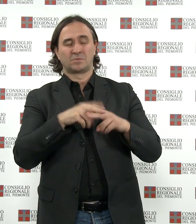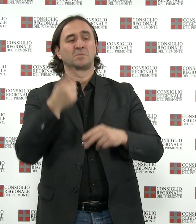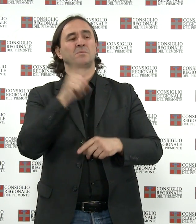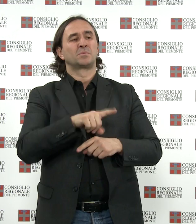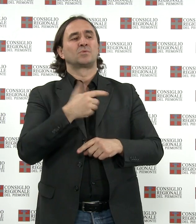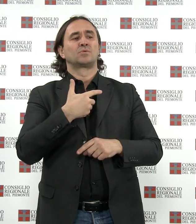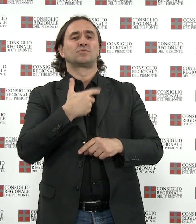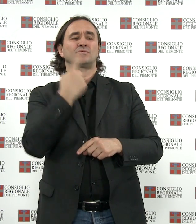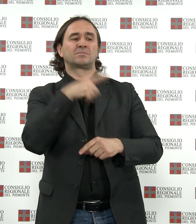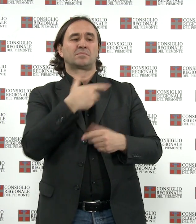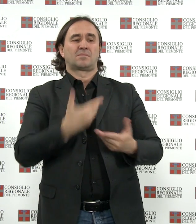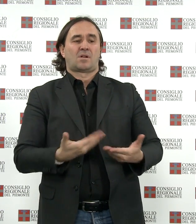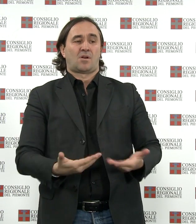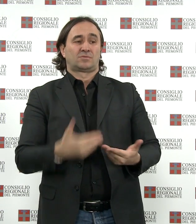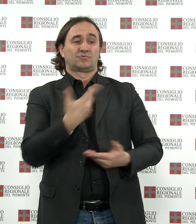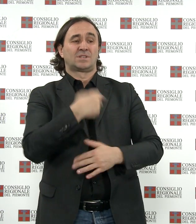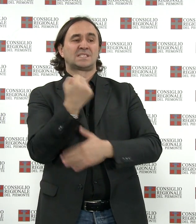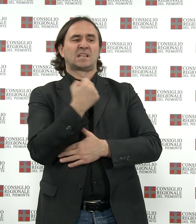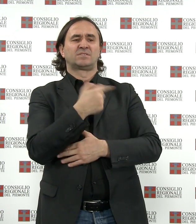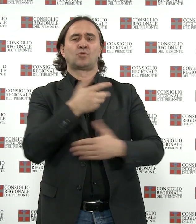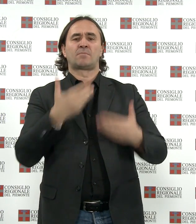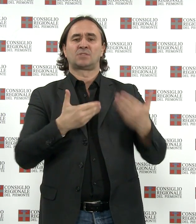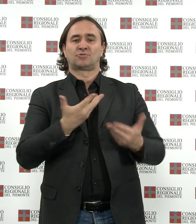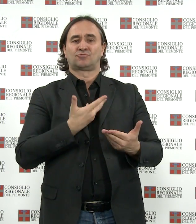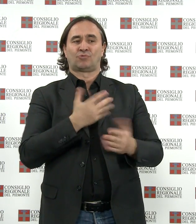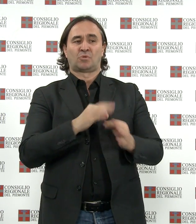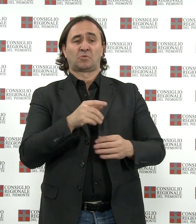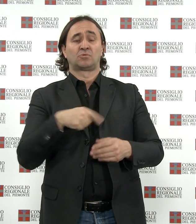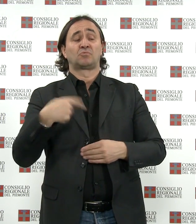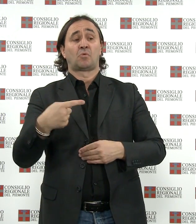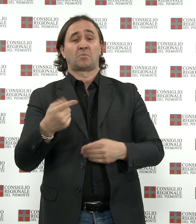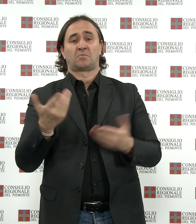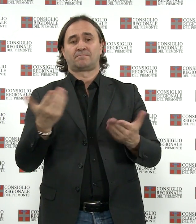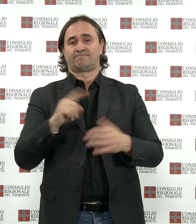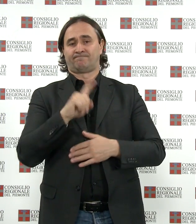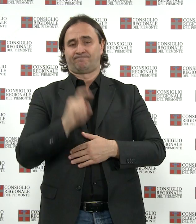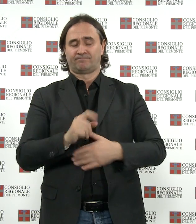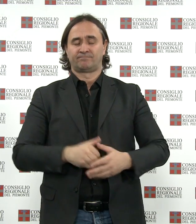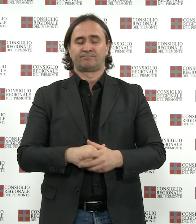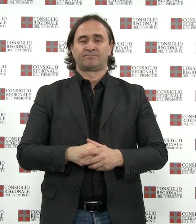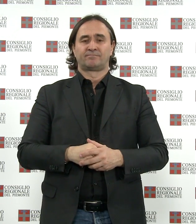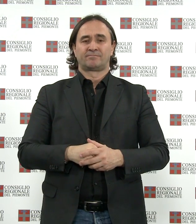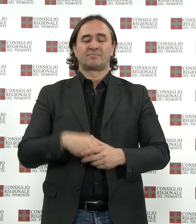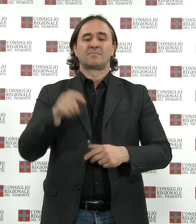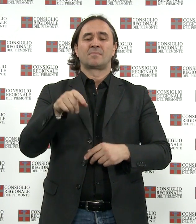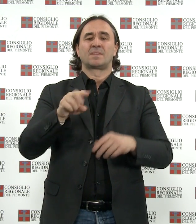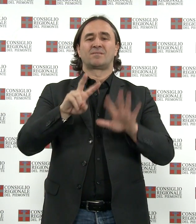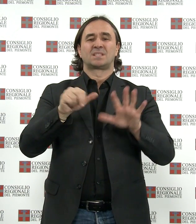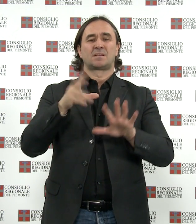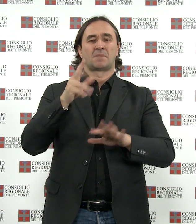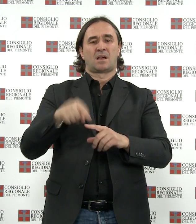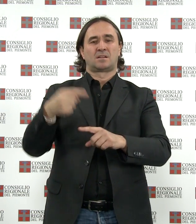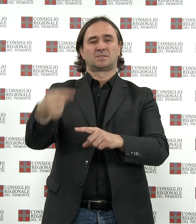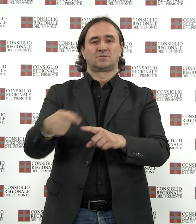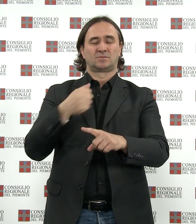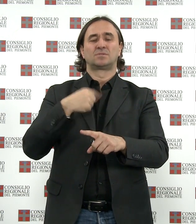dell'attuale tempestività del servizio di emergenza. Domenica 6 marzo in Piazza San Carlo a Torino torna Just the